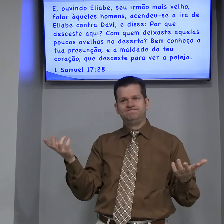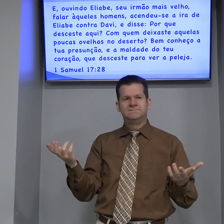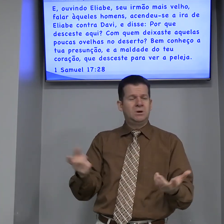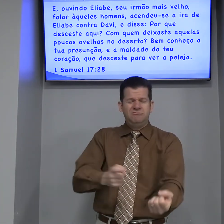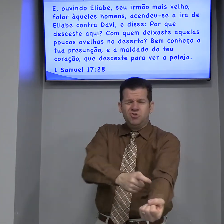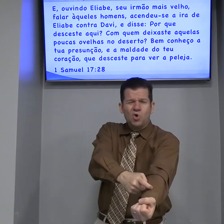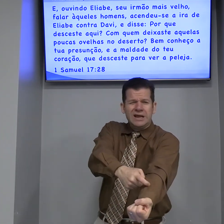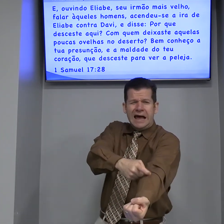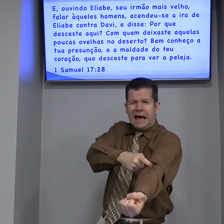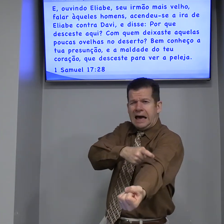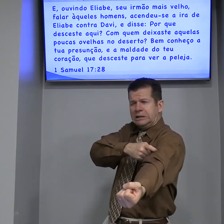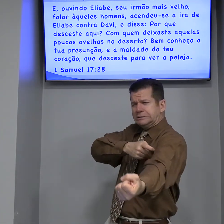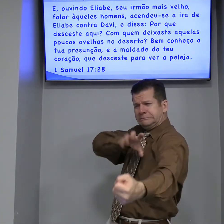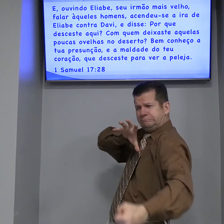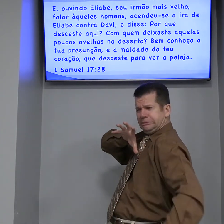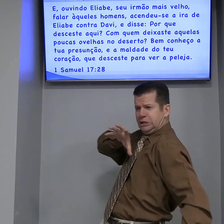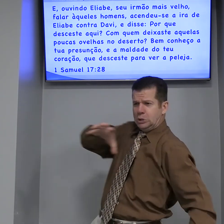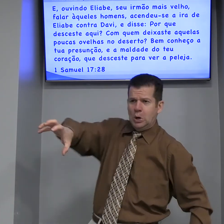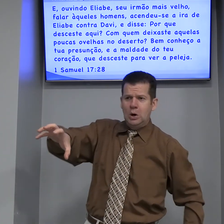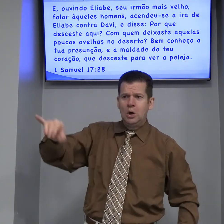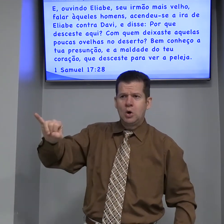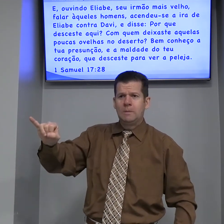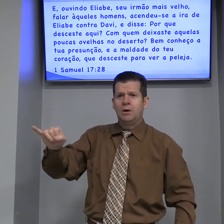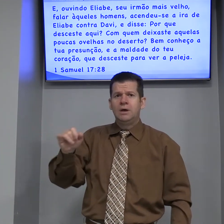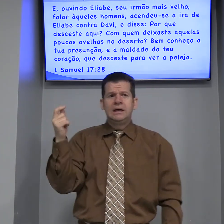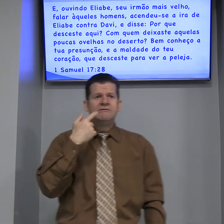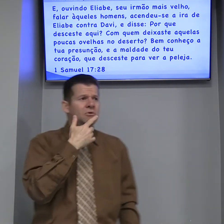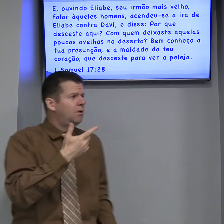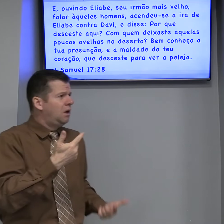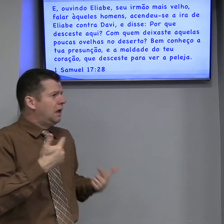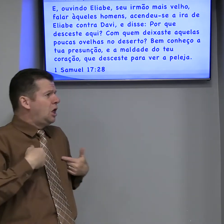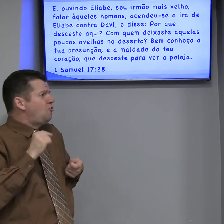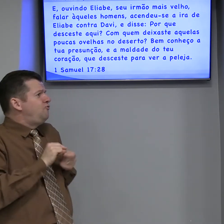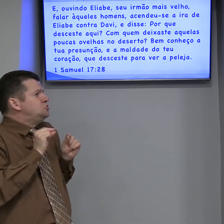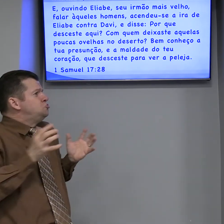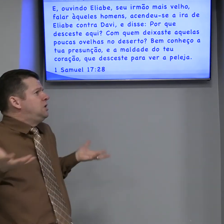Então ele ficou irado, brigou com o irmão. Ele falou, eu fiz o quê?